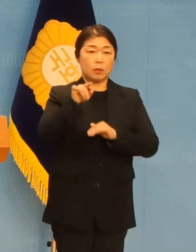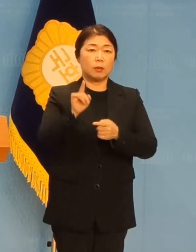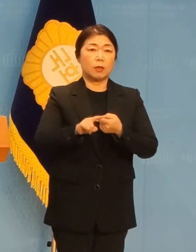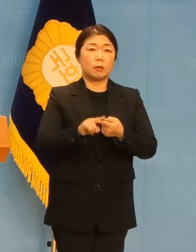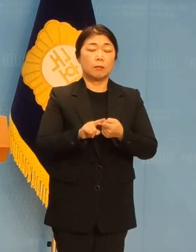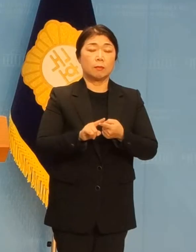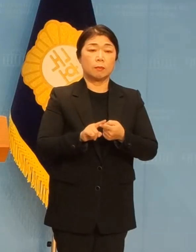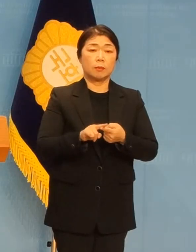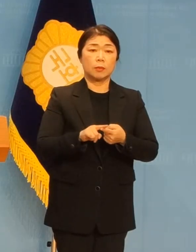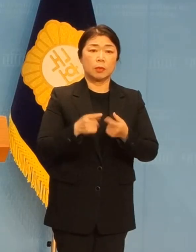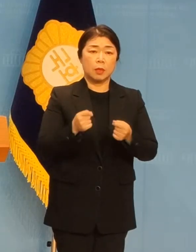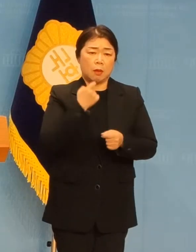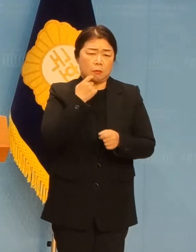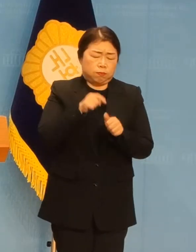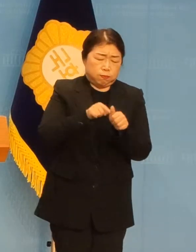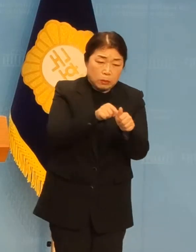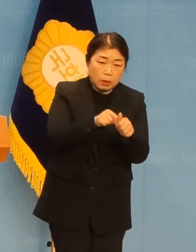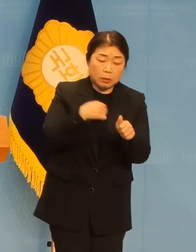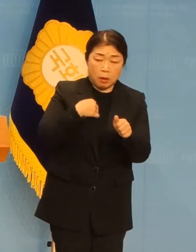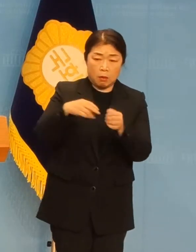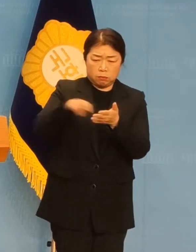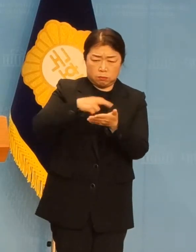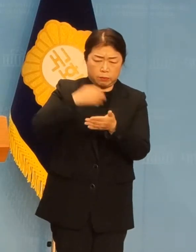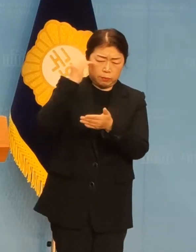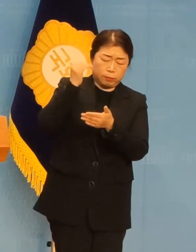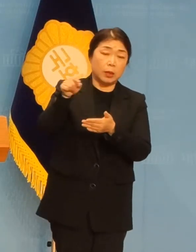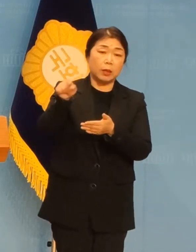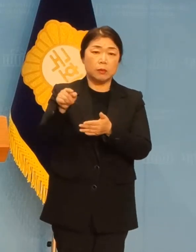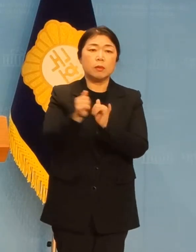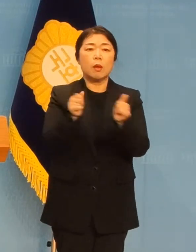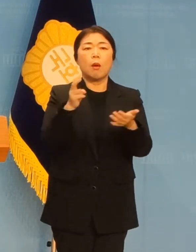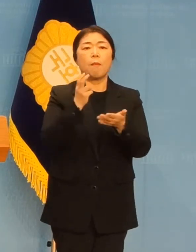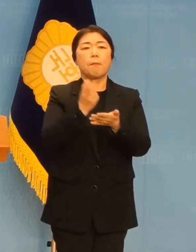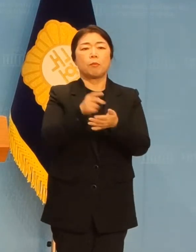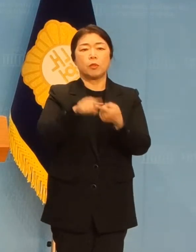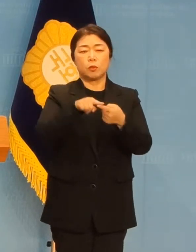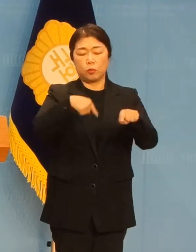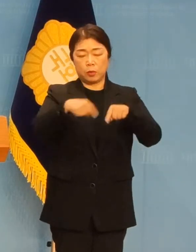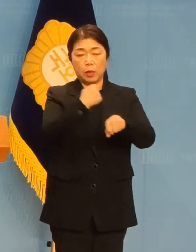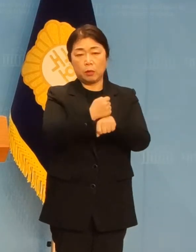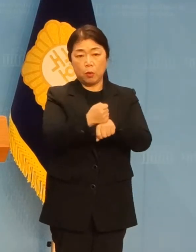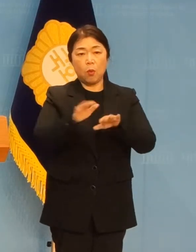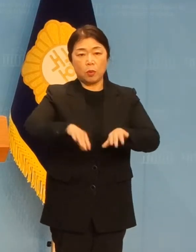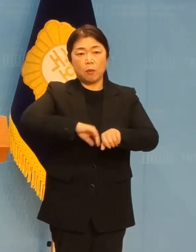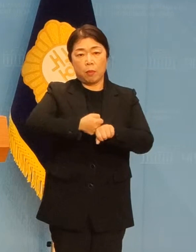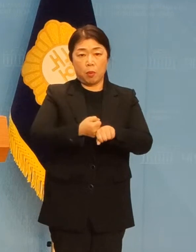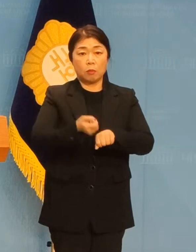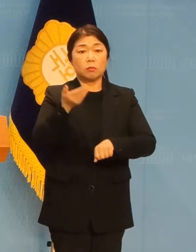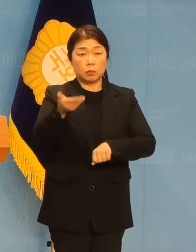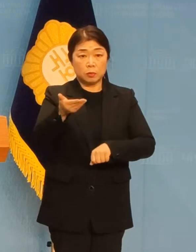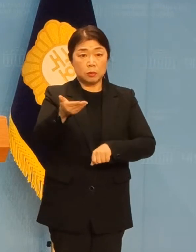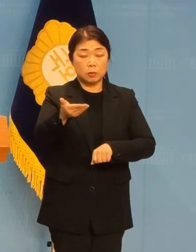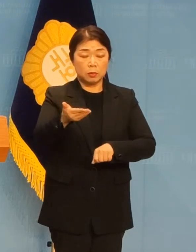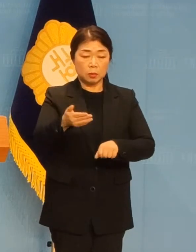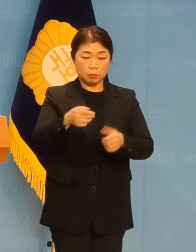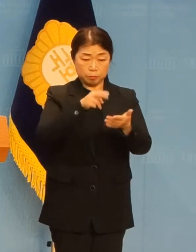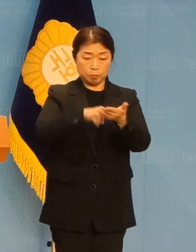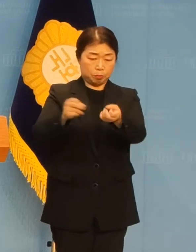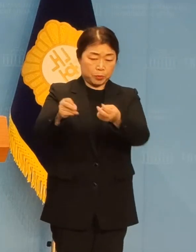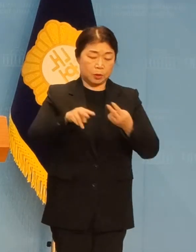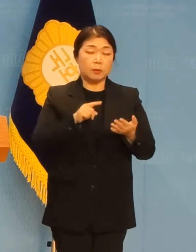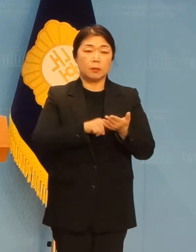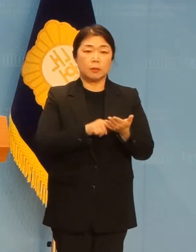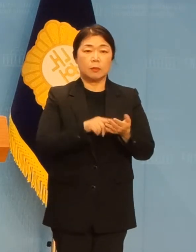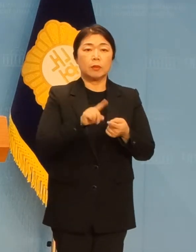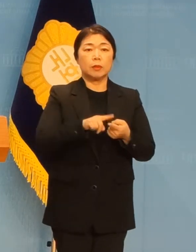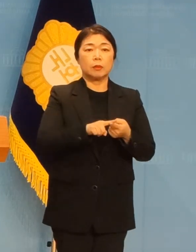이렇게 스토킹으로 다가온 자는 법적 조치되었고 오늘 처벌서가 이렇게 왔습니다. 이와